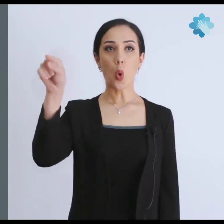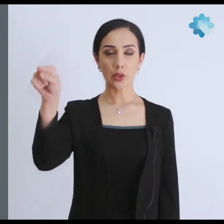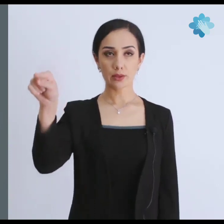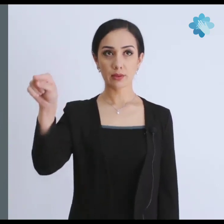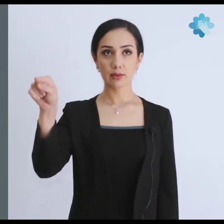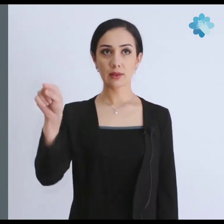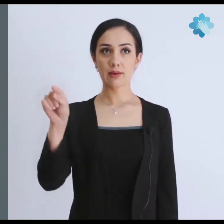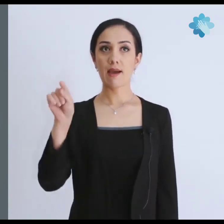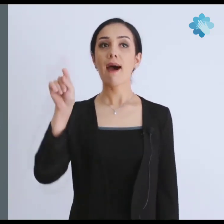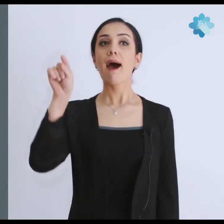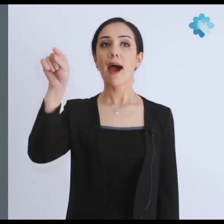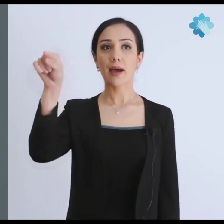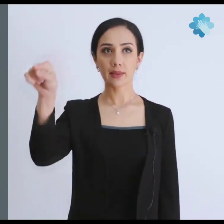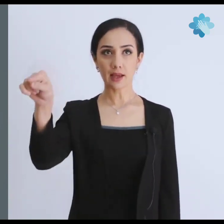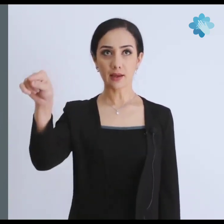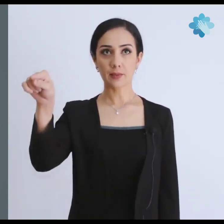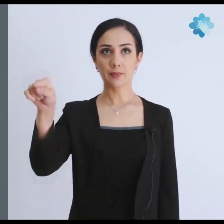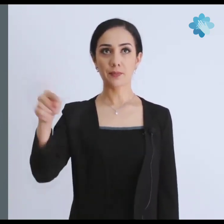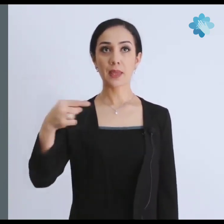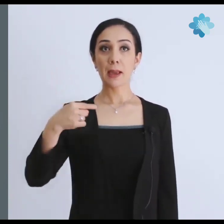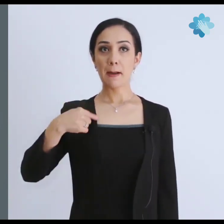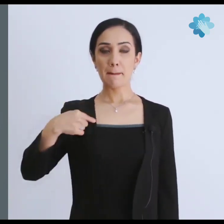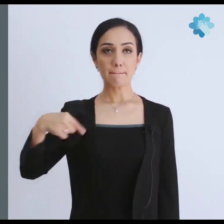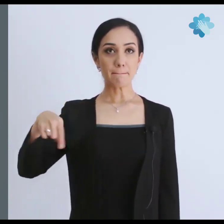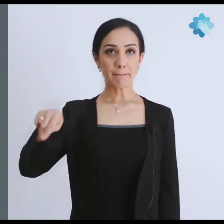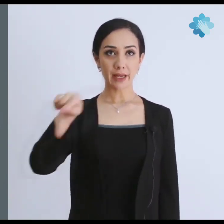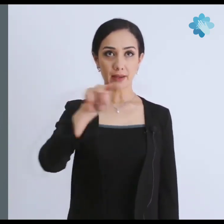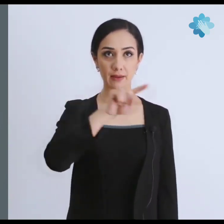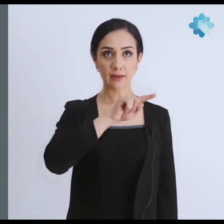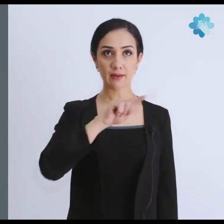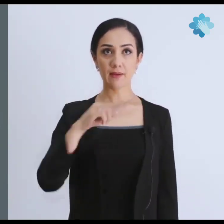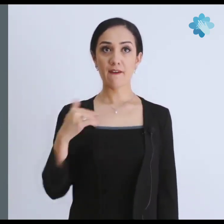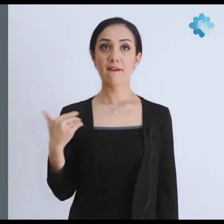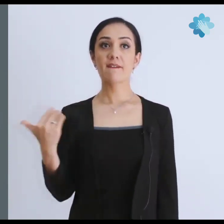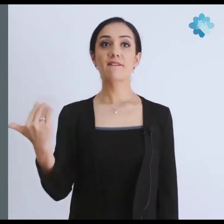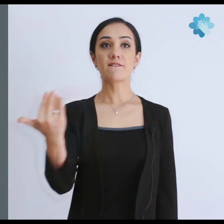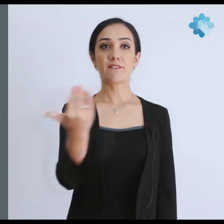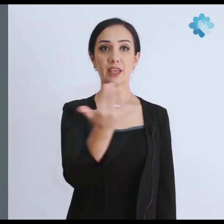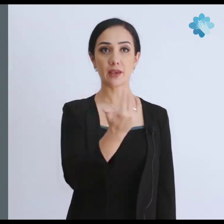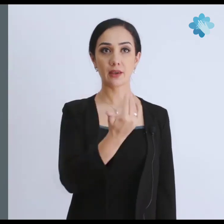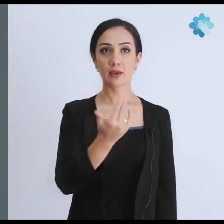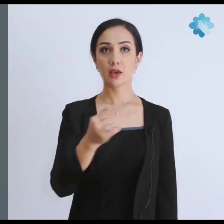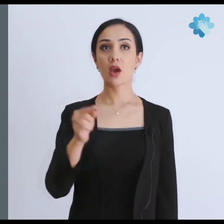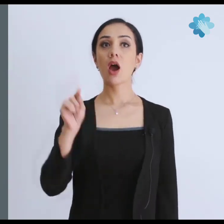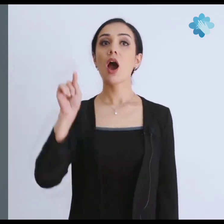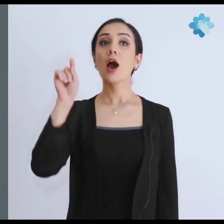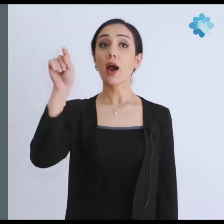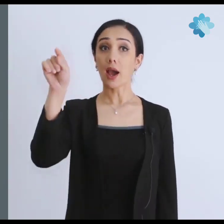он она мы вы они